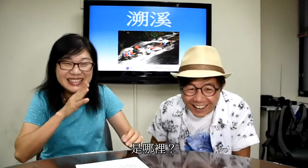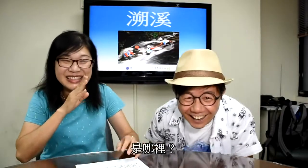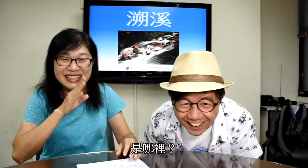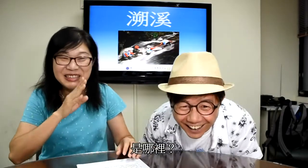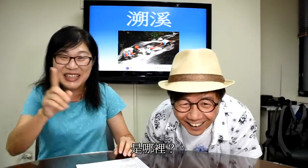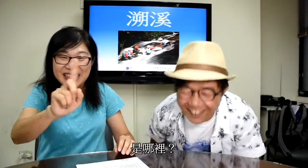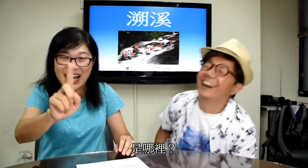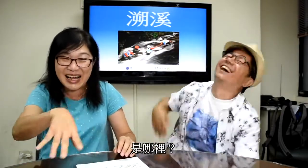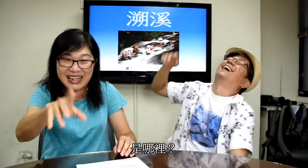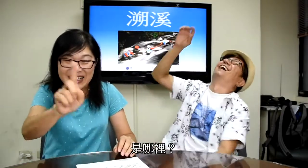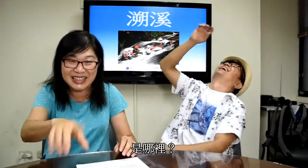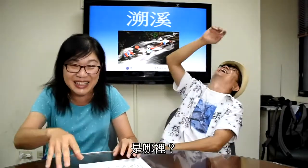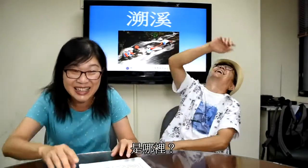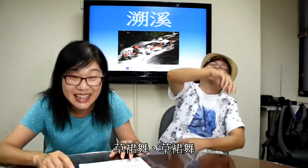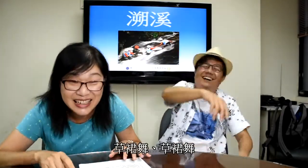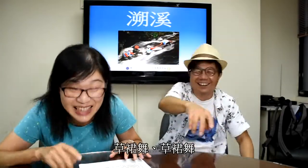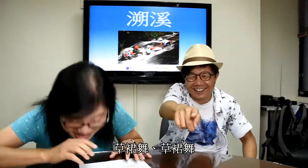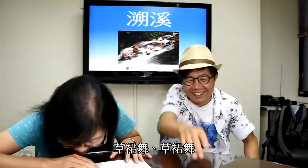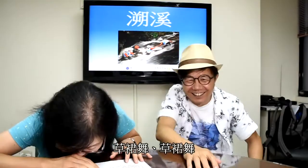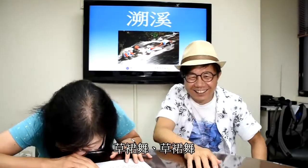吉他唱歌是哪里？